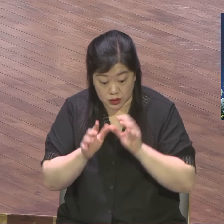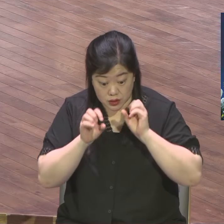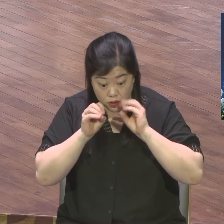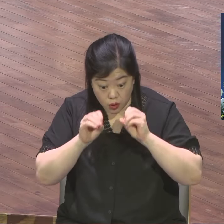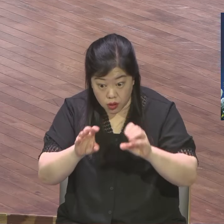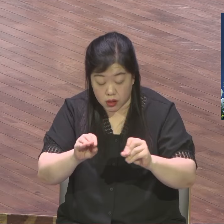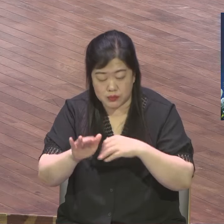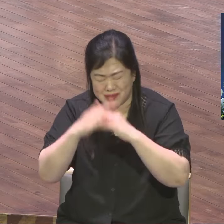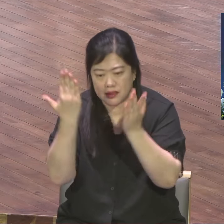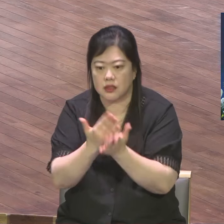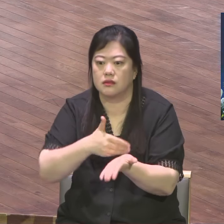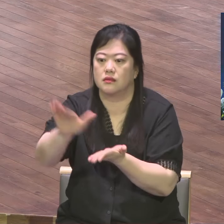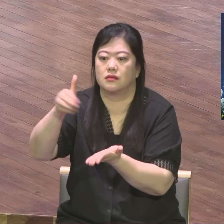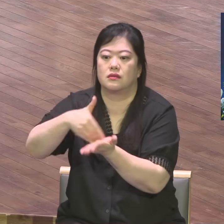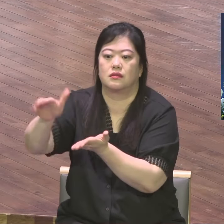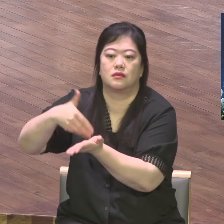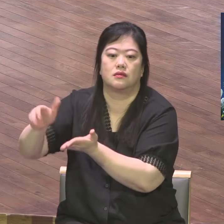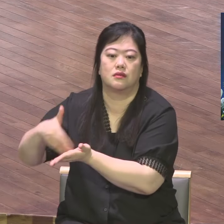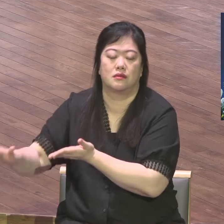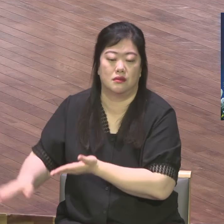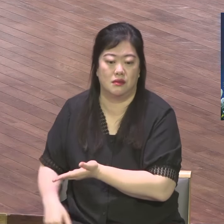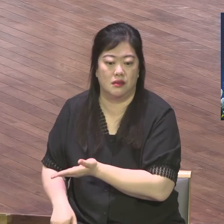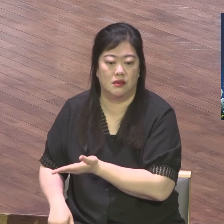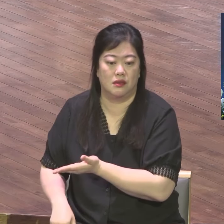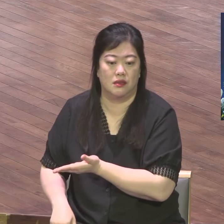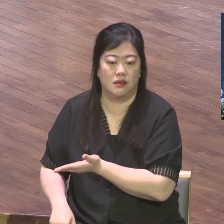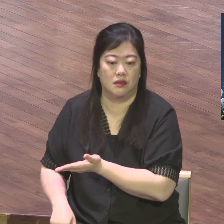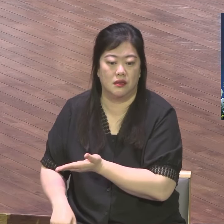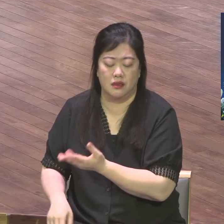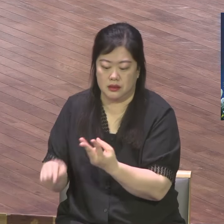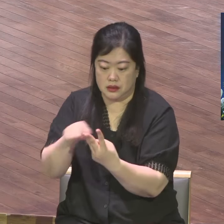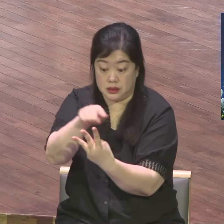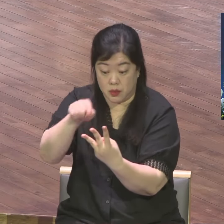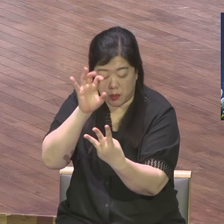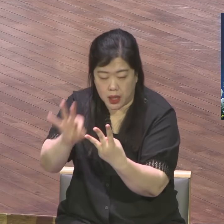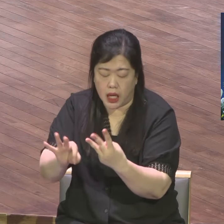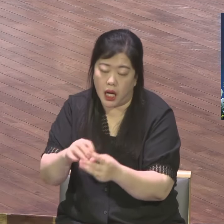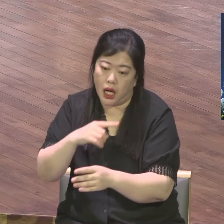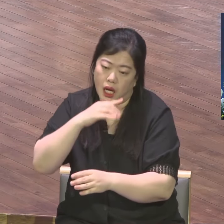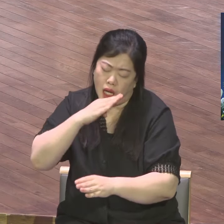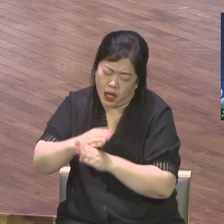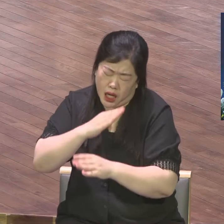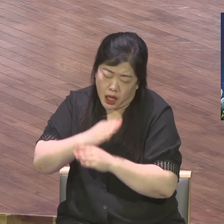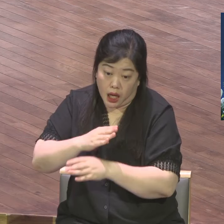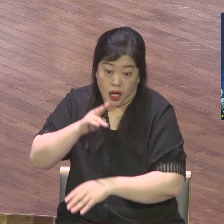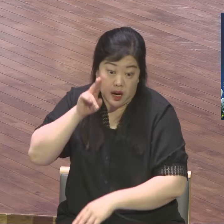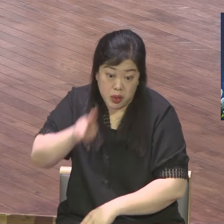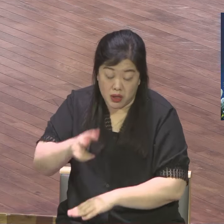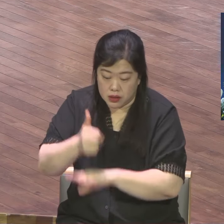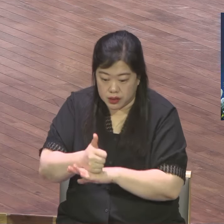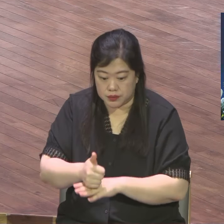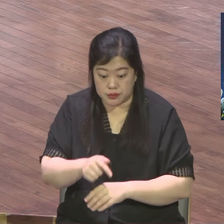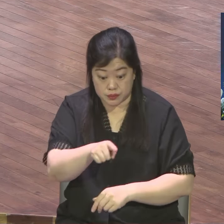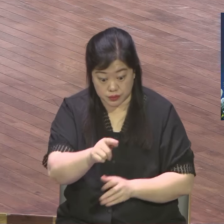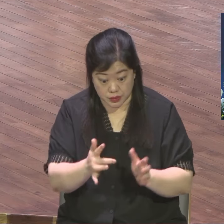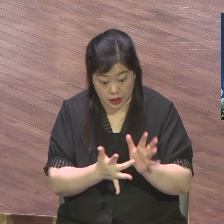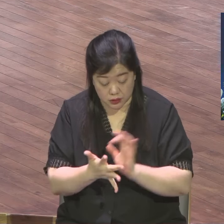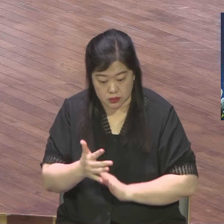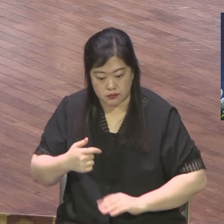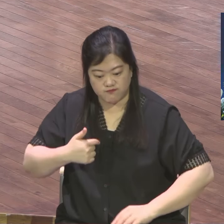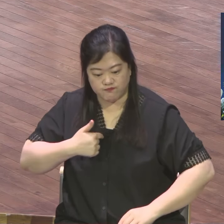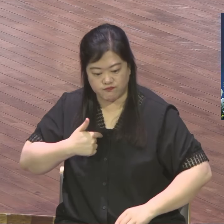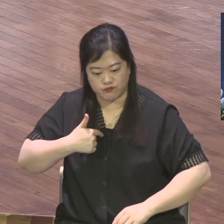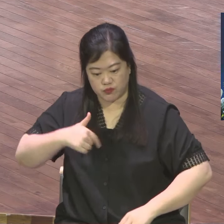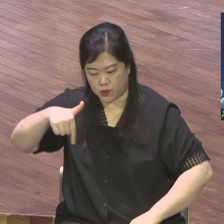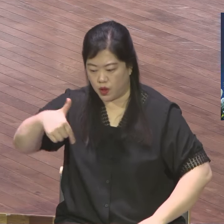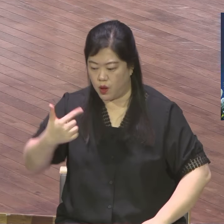하나님 어디있냐? 하나님도 죽여버려. 하나님 다 쫓아내버려. 그러니까 종교를 인정 안 하는 것입니다.